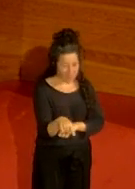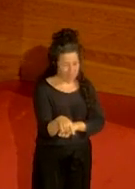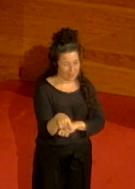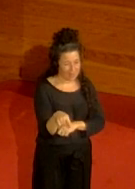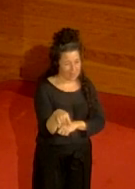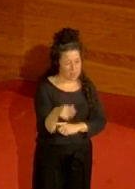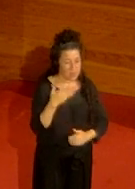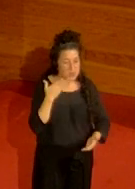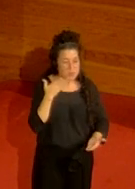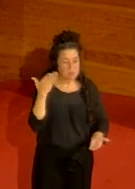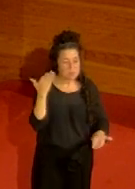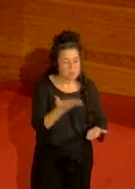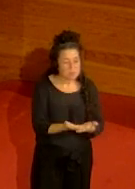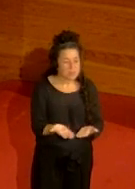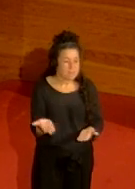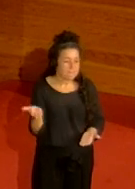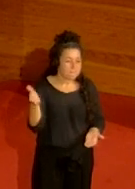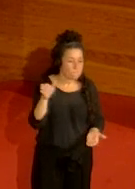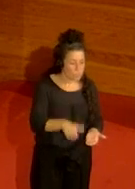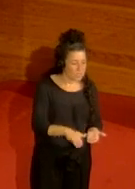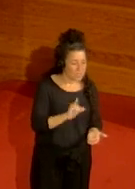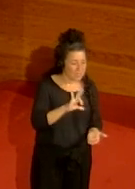pidiendo la muerte de Isaac